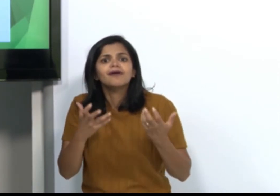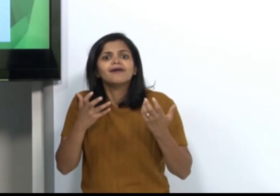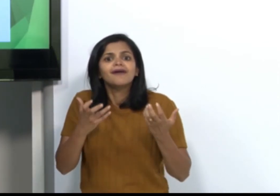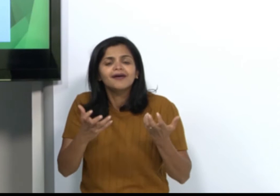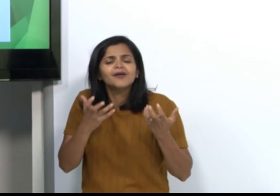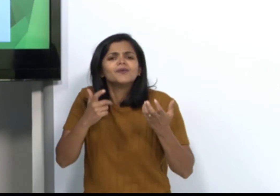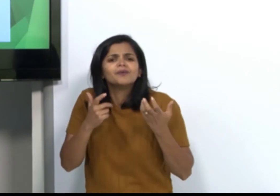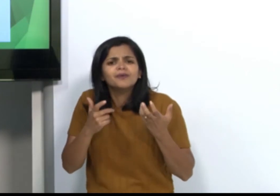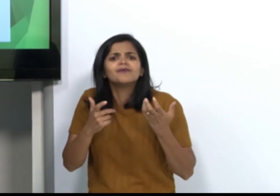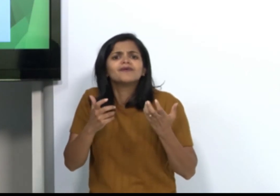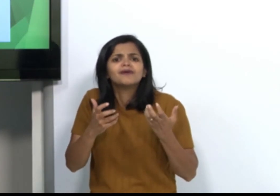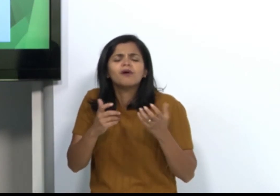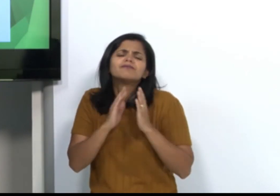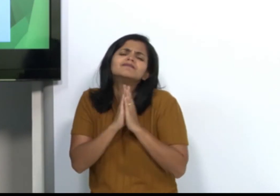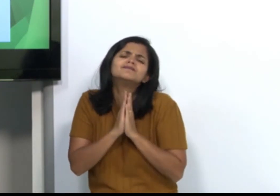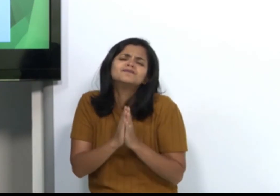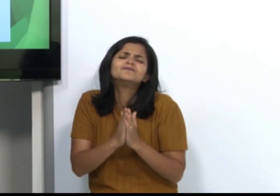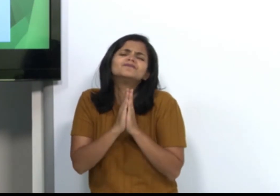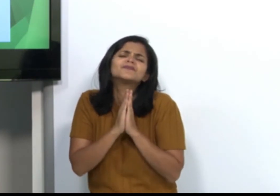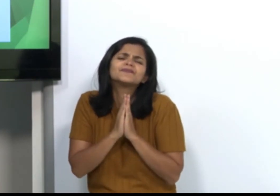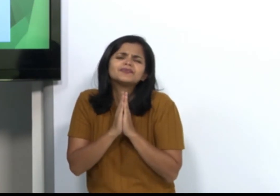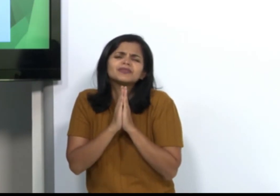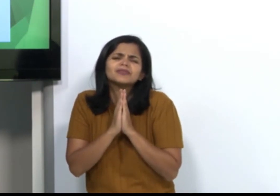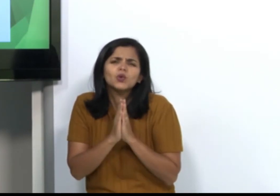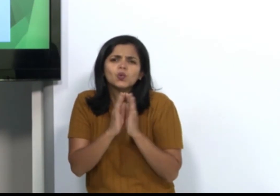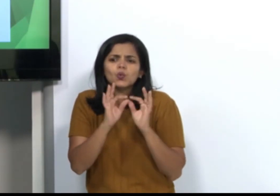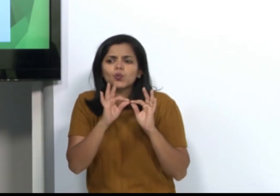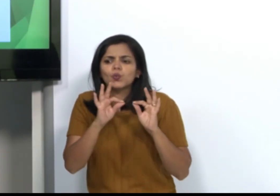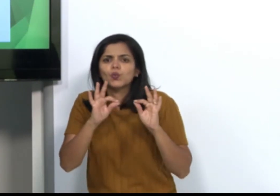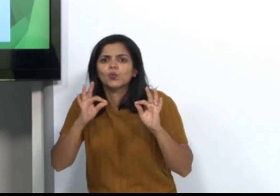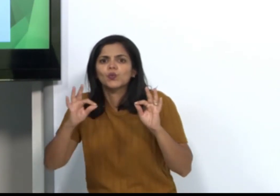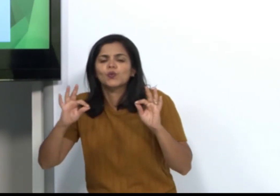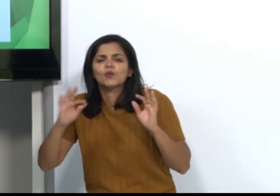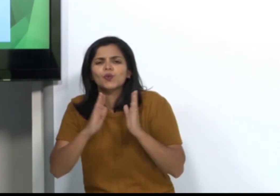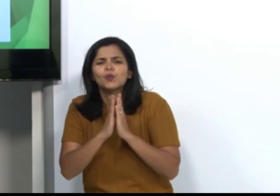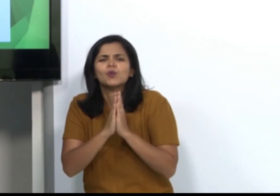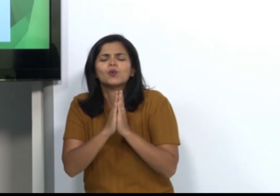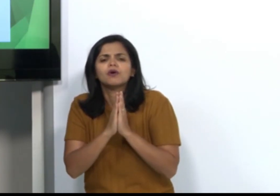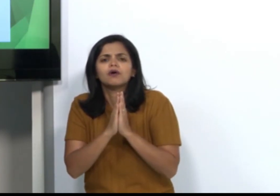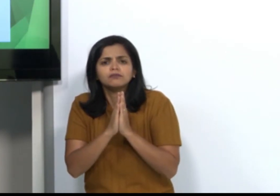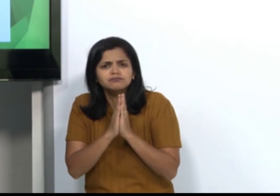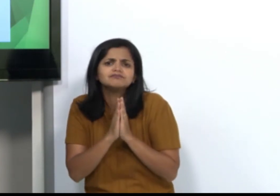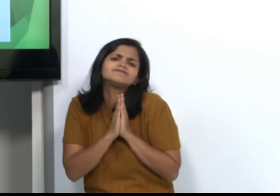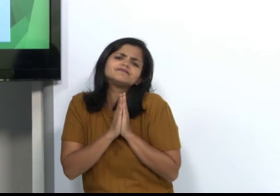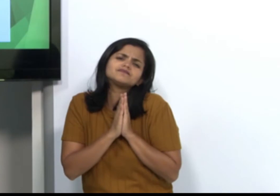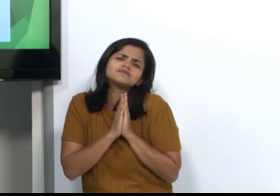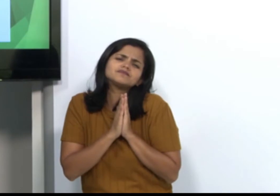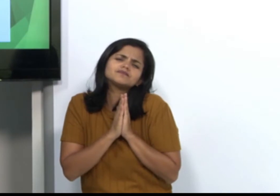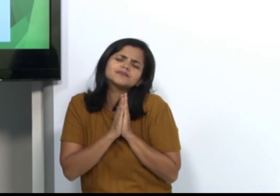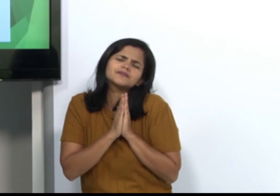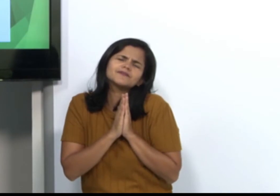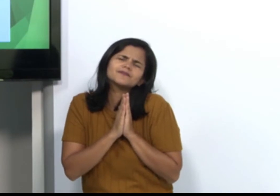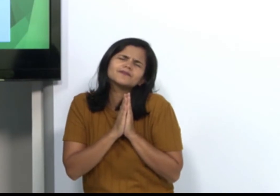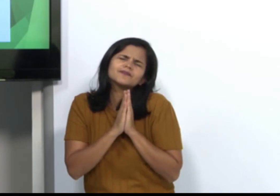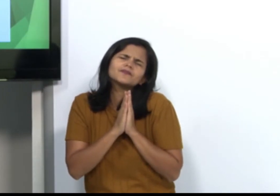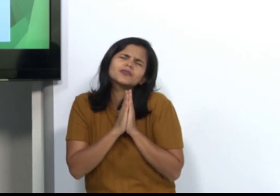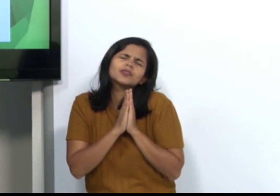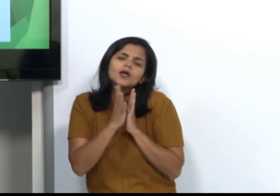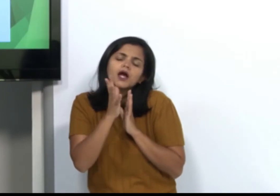Explicar, querer, por favor. Então, cada sinal tem o seu tempo. Por favor, vejam a